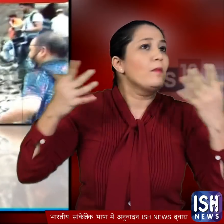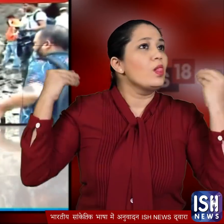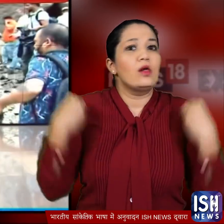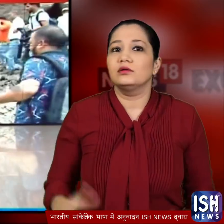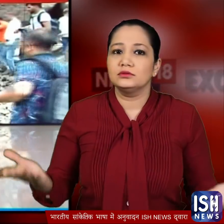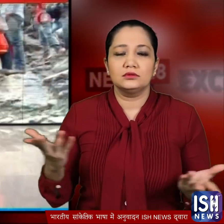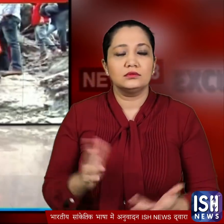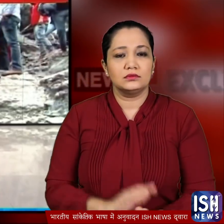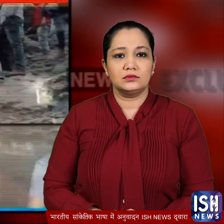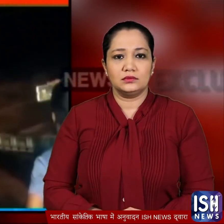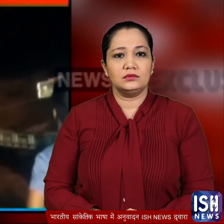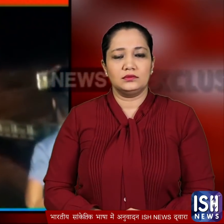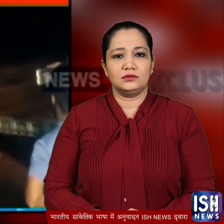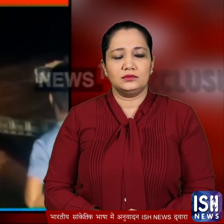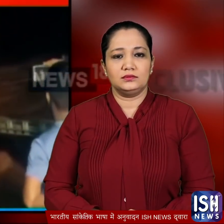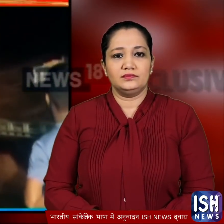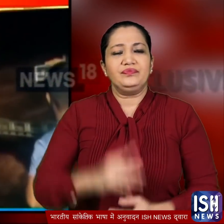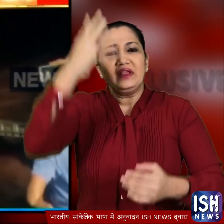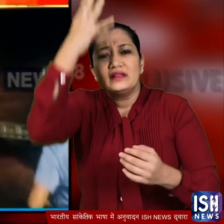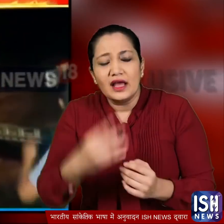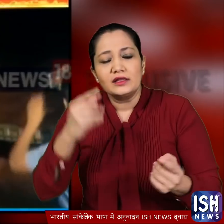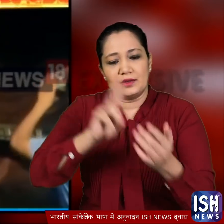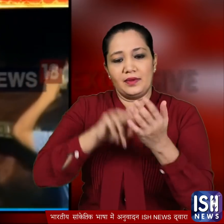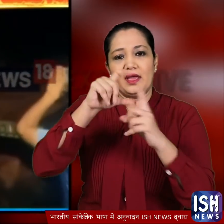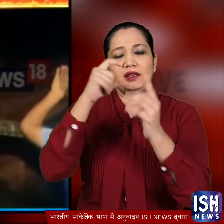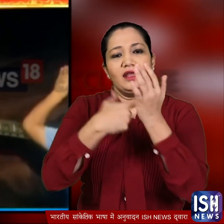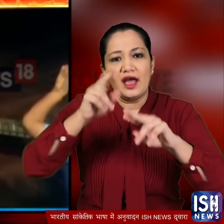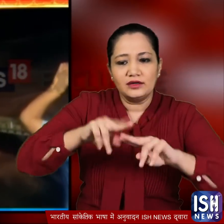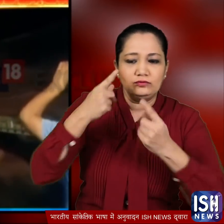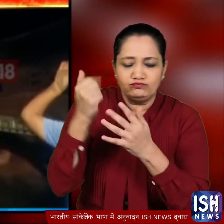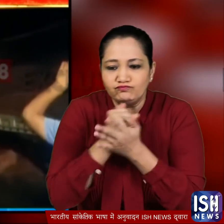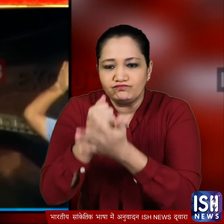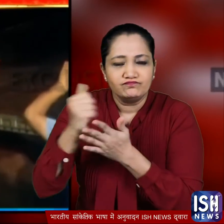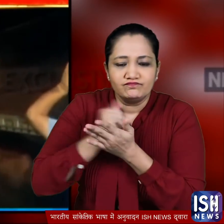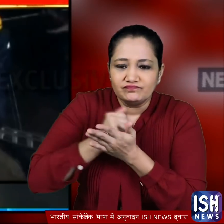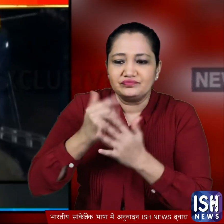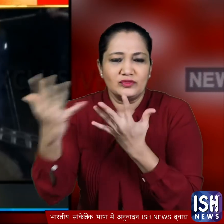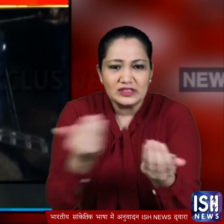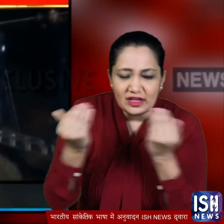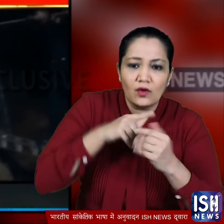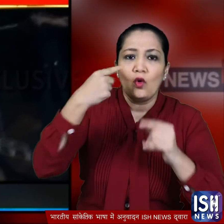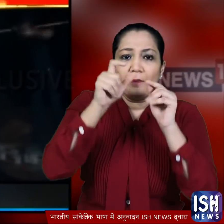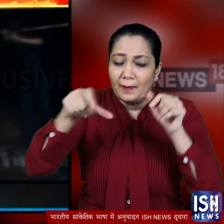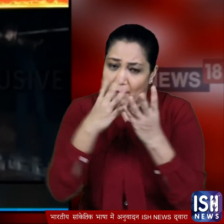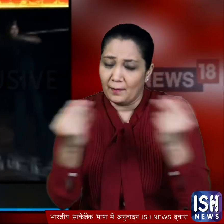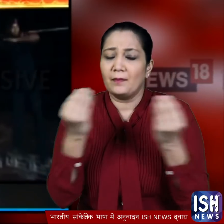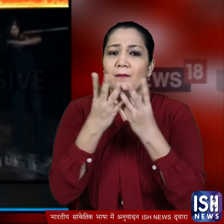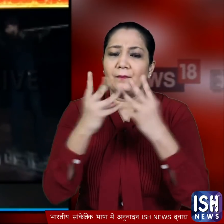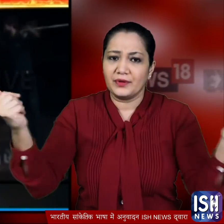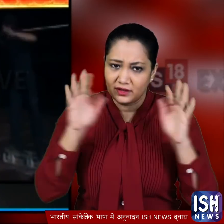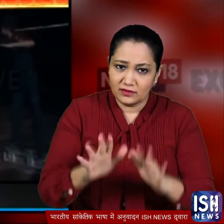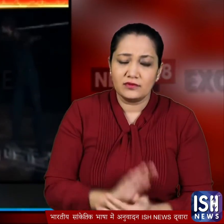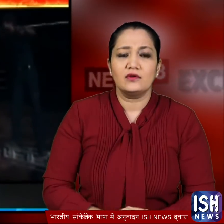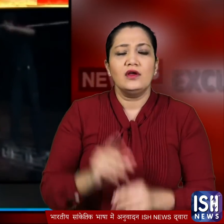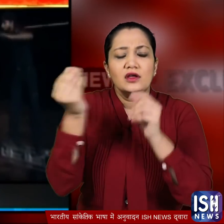घर तबाह हो गए, जिसके बाद रात में ही एनडीआरएफ की टीमों ने रेस्क्यू ऑपरेशन शुरू कर दिया। कई लोगों के लापता होने की खबरें आती